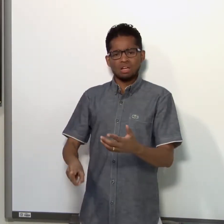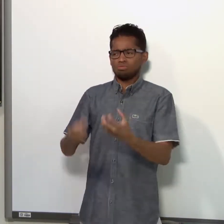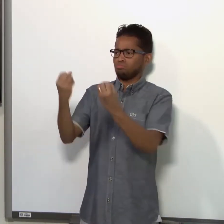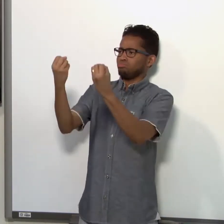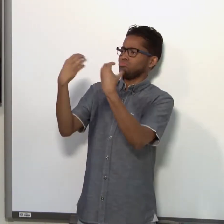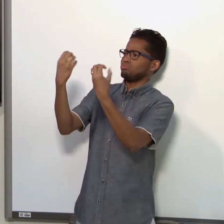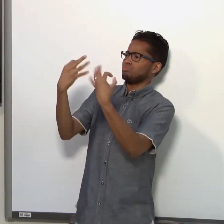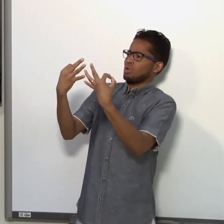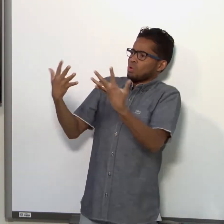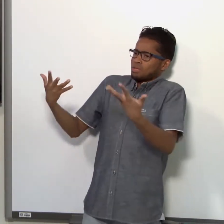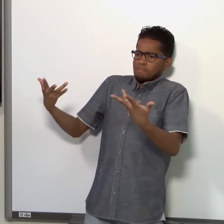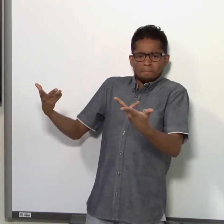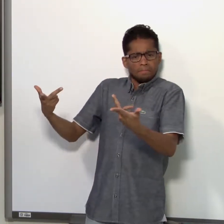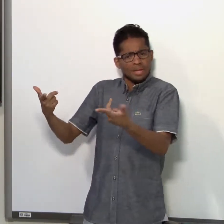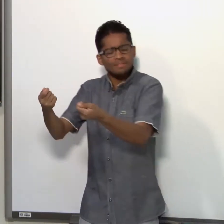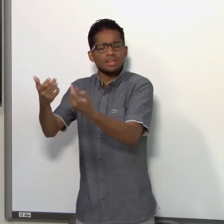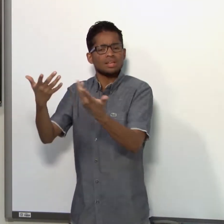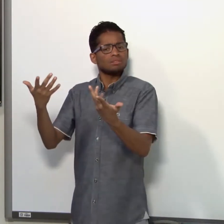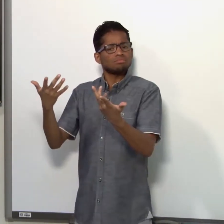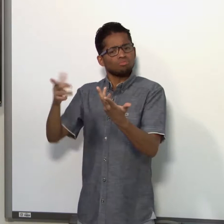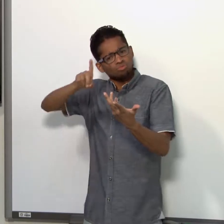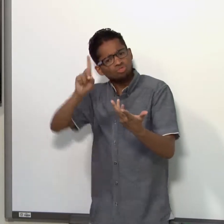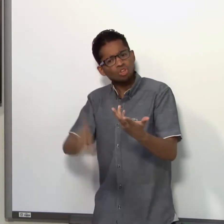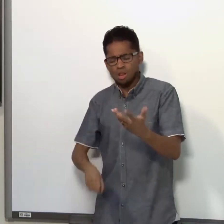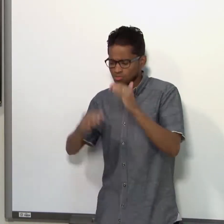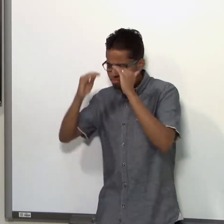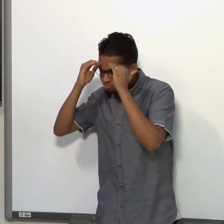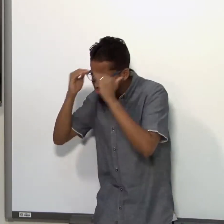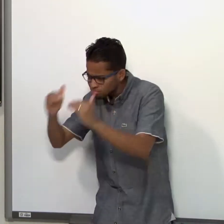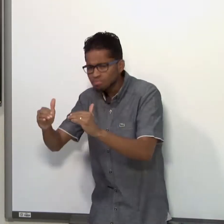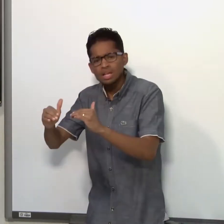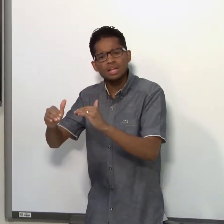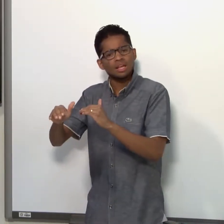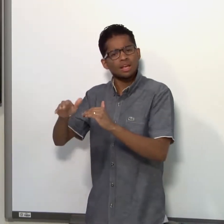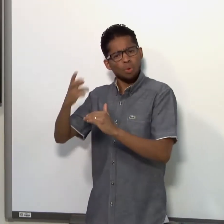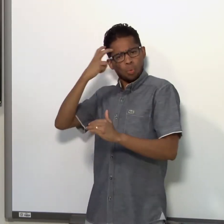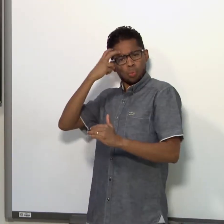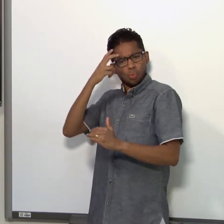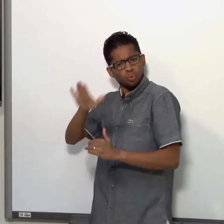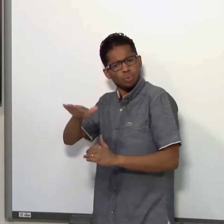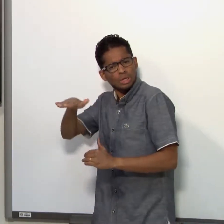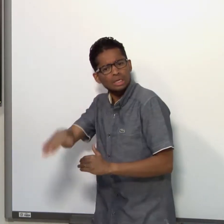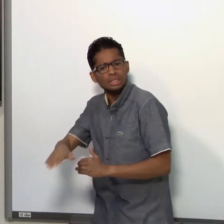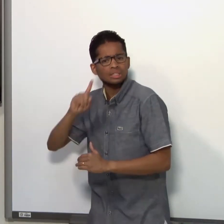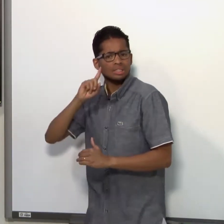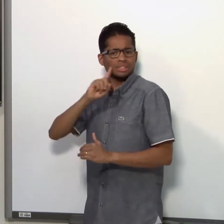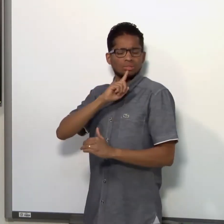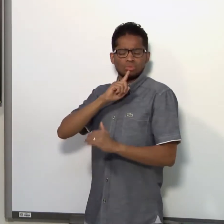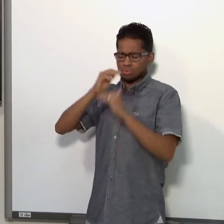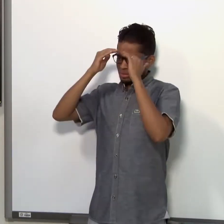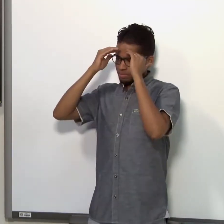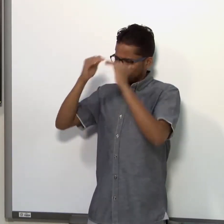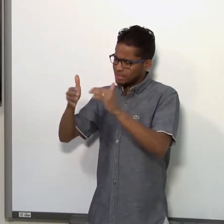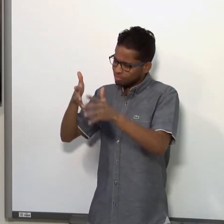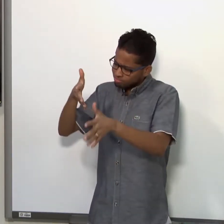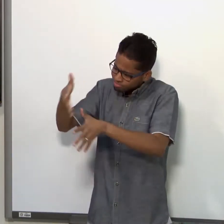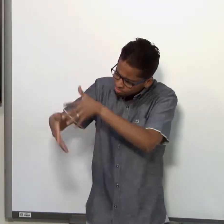direitos, pela cultura surda, pelo direito à língua de sinais, pelo direito ao ensino de forma